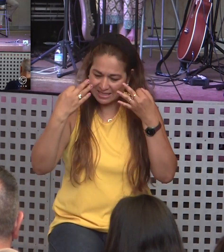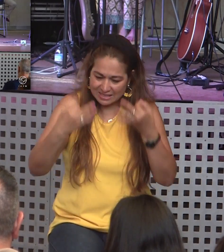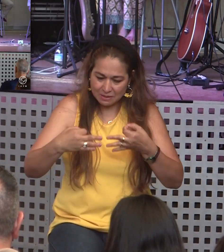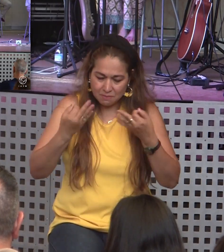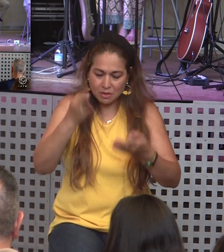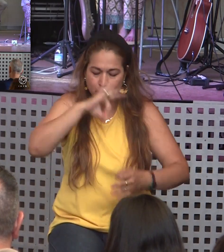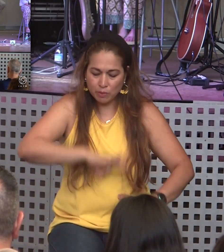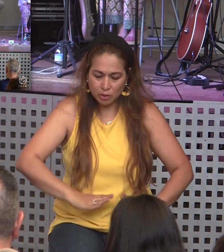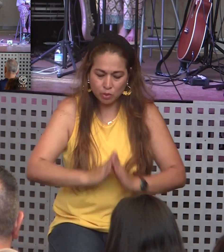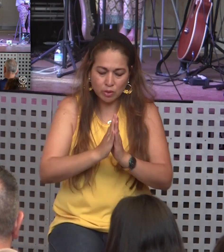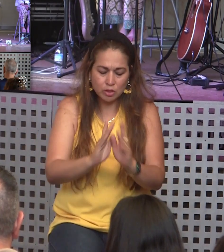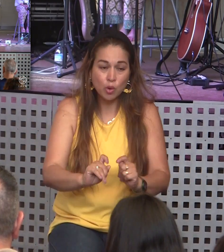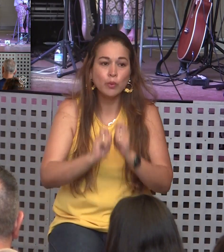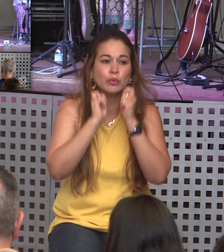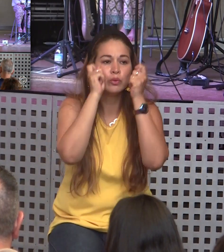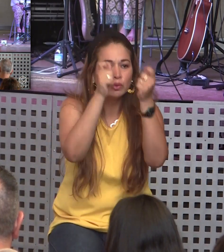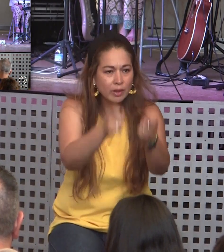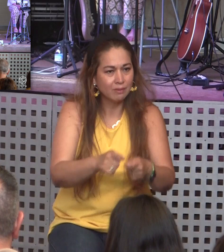¿Sí?